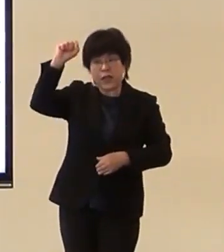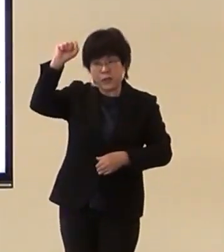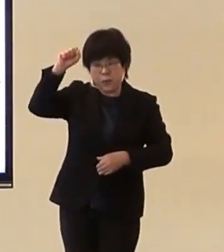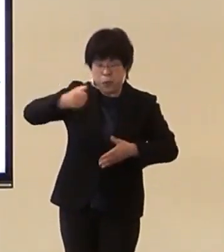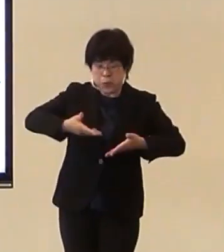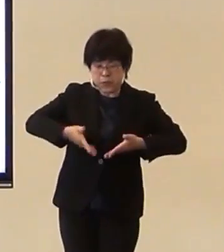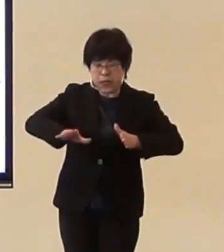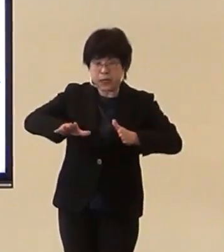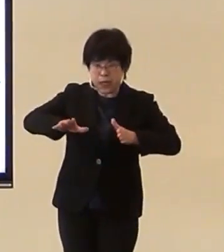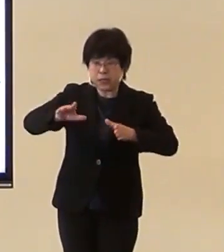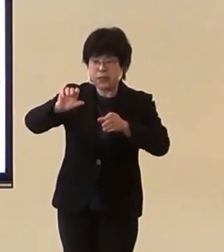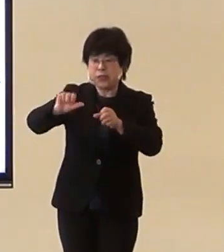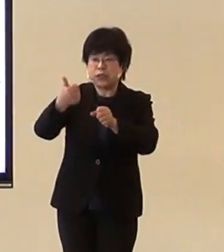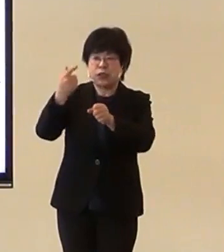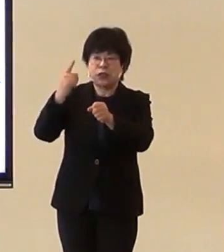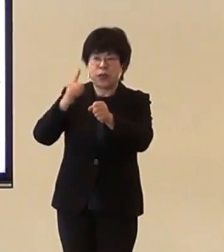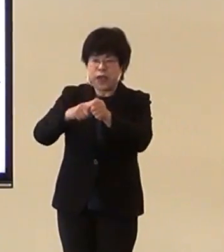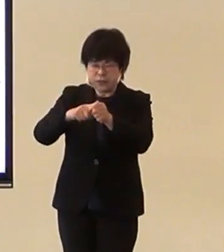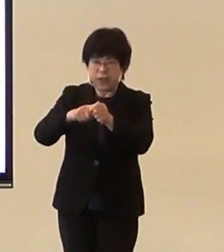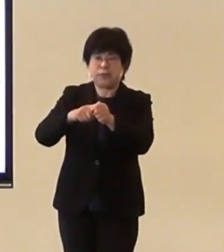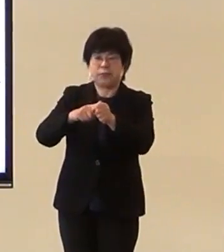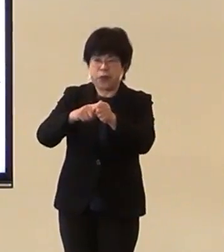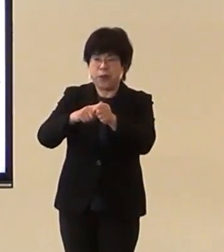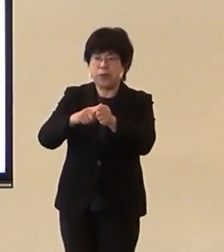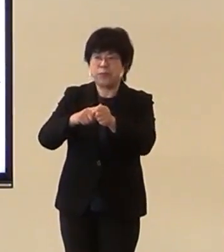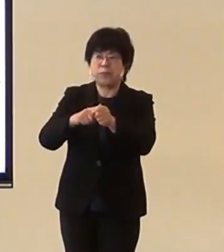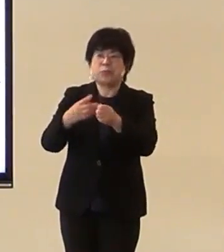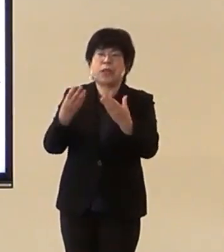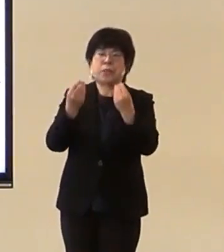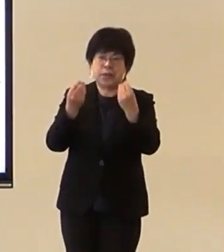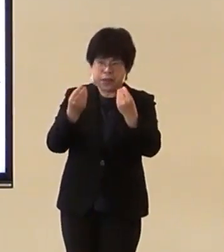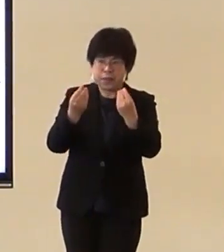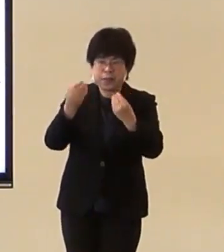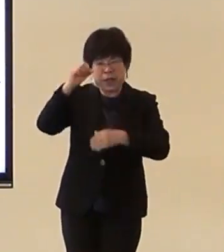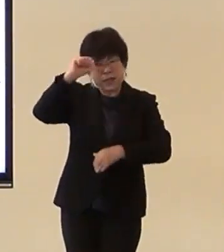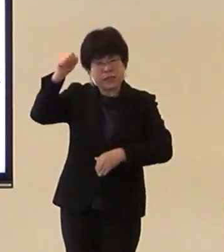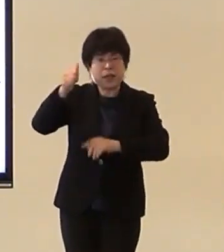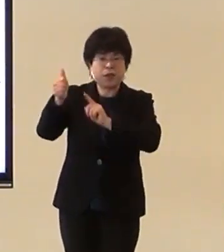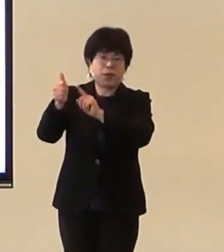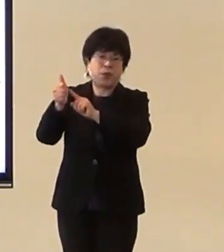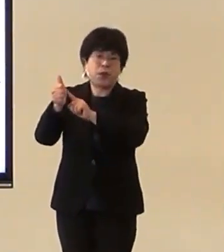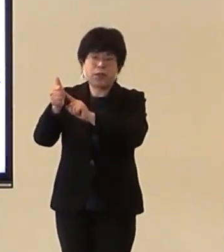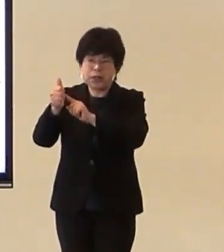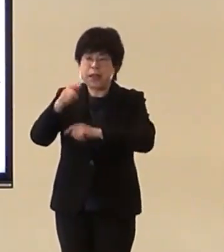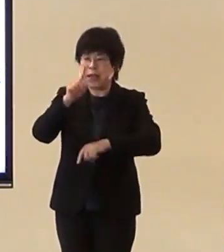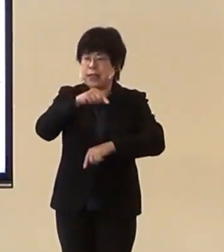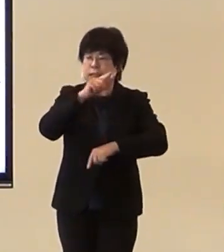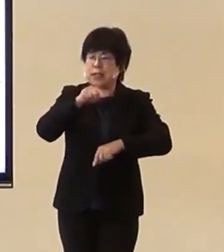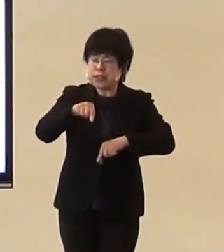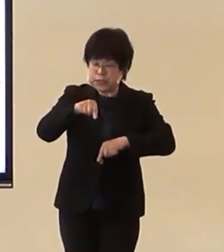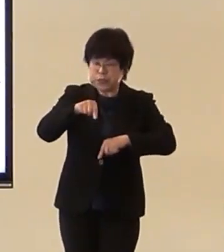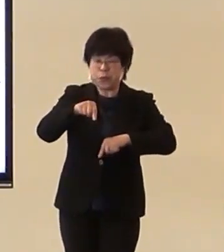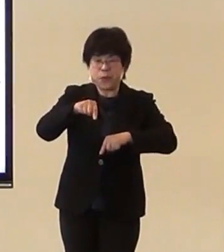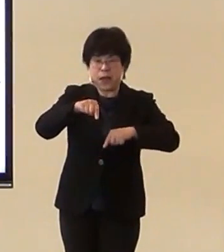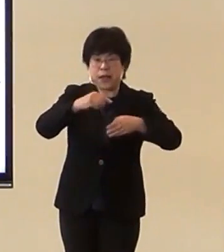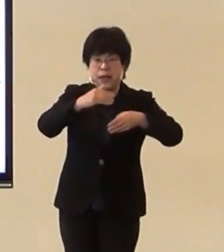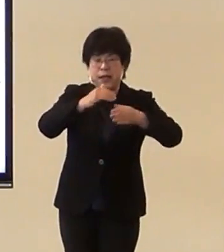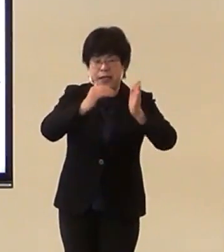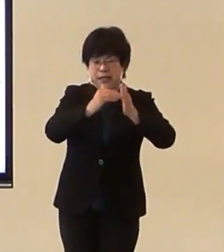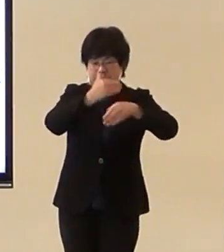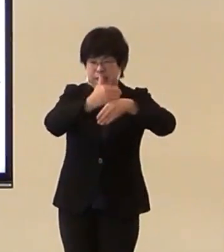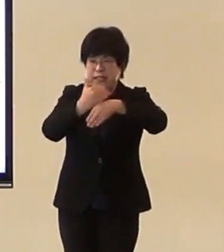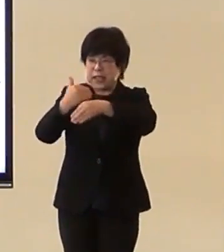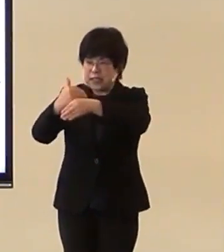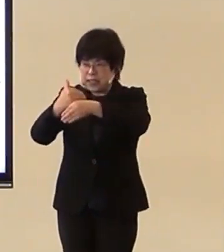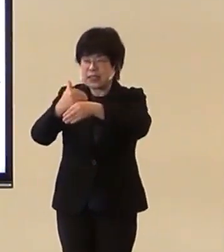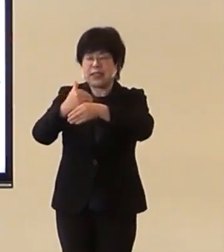ました。信玄校が言ってますようにですね、人は石垣、人は城、人は堀というようにですね、それぞれが